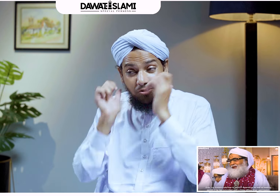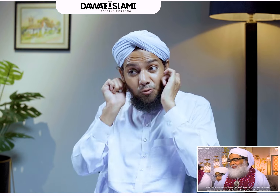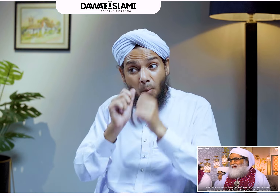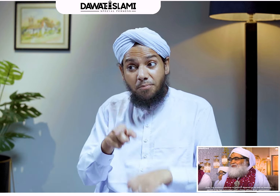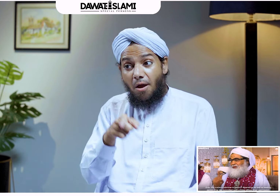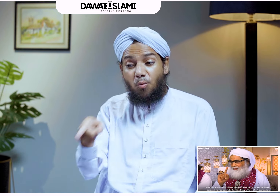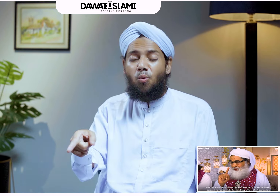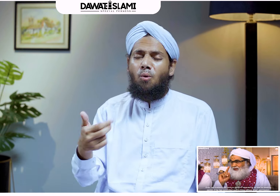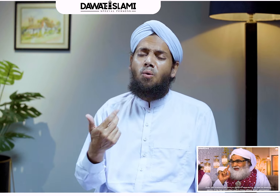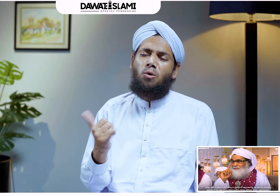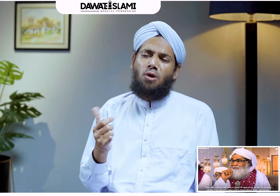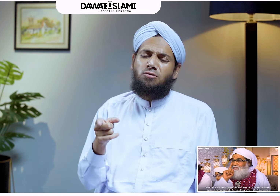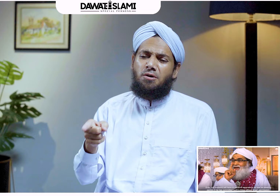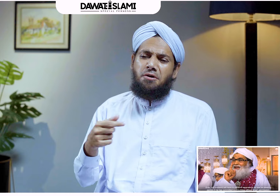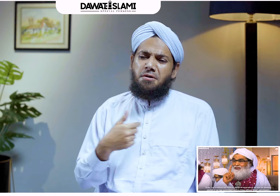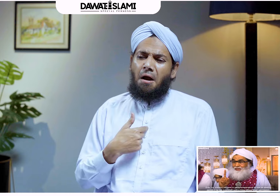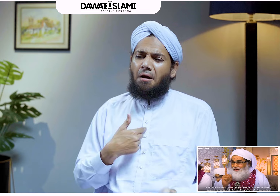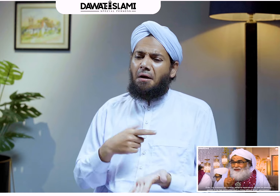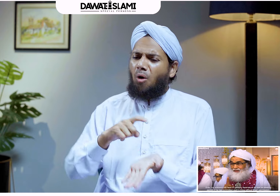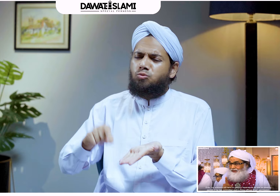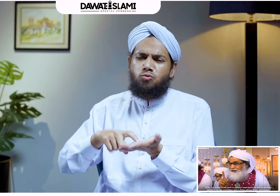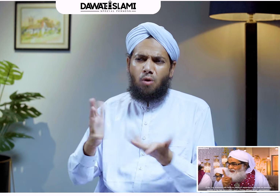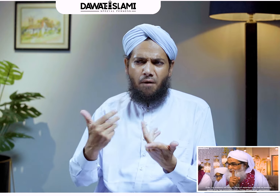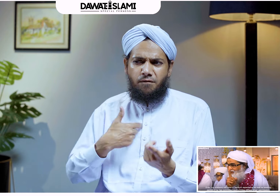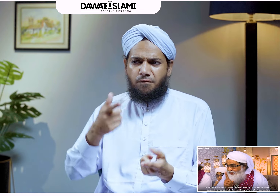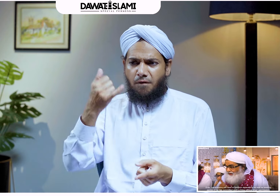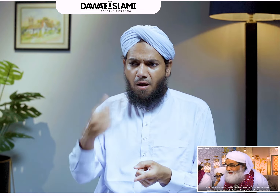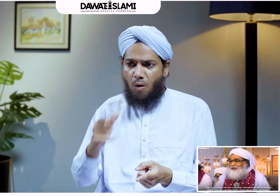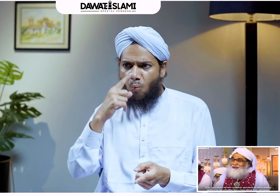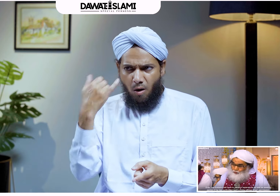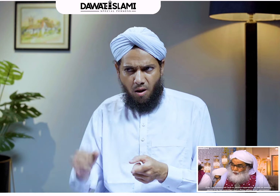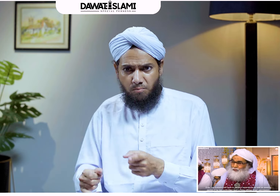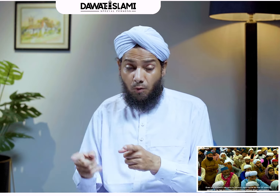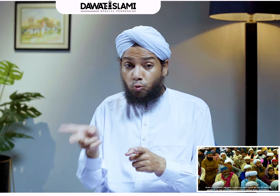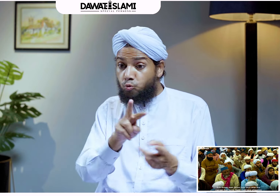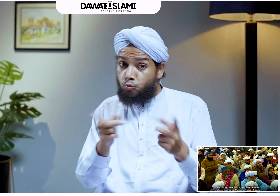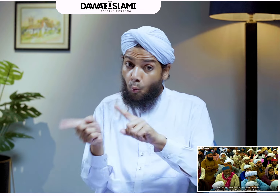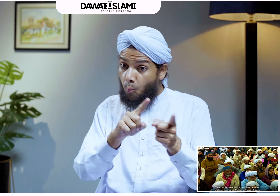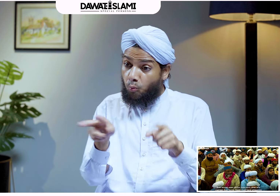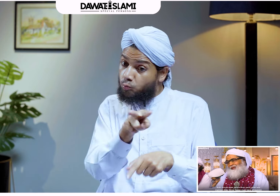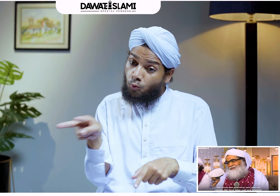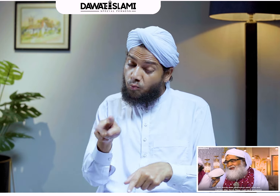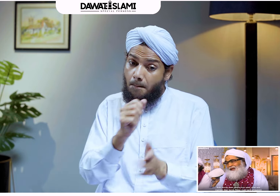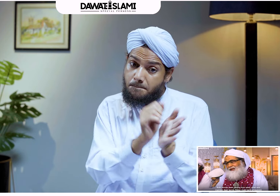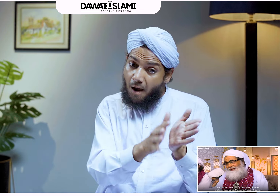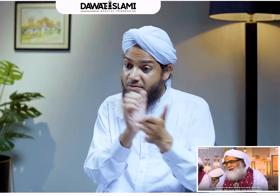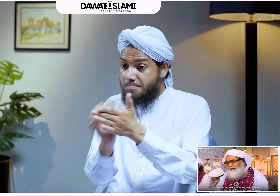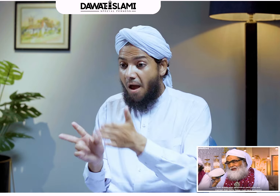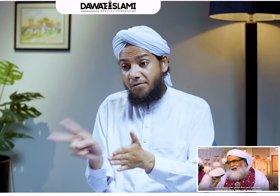مانگنی ہوگی اگر اس نے کوئی بلا اجازت شرعی ایسی حرکت کی ہے. تو دونوں ایک دوسرے سے معافی تلافی کر لیں اور